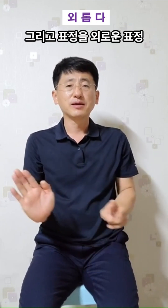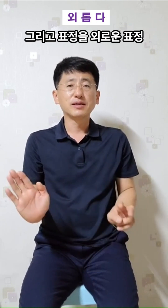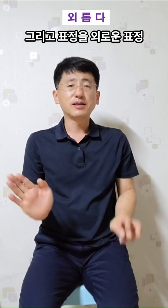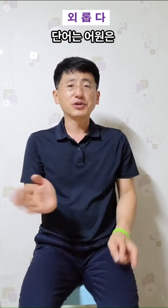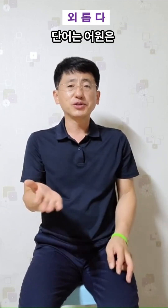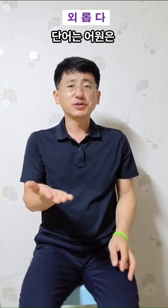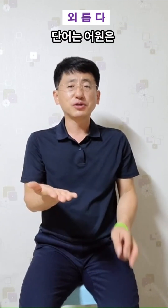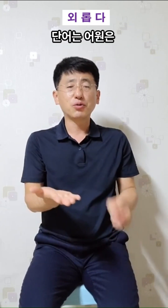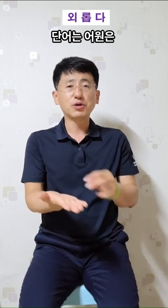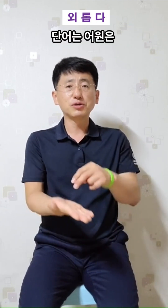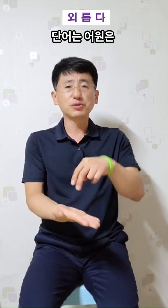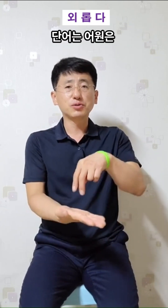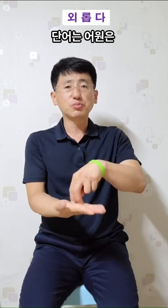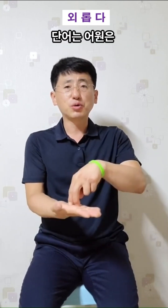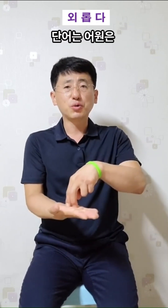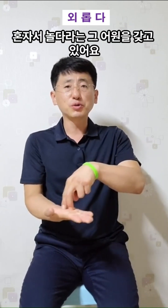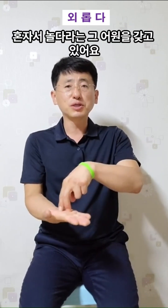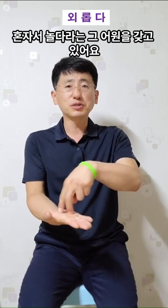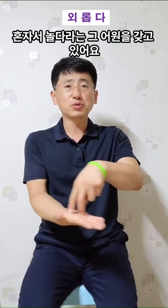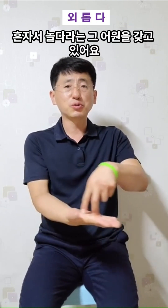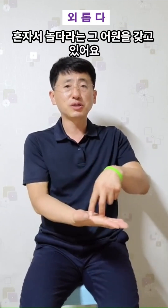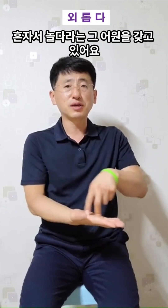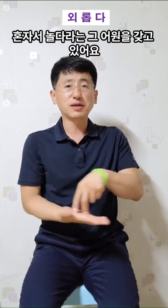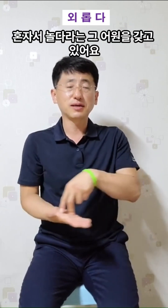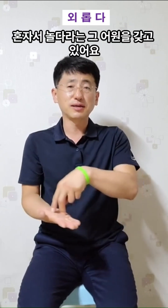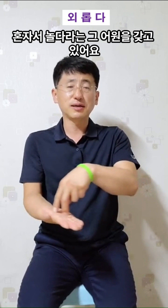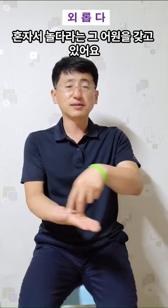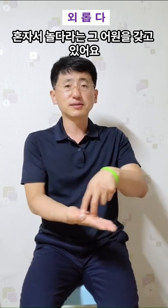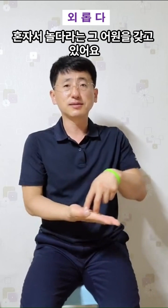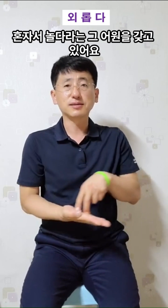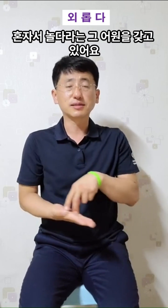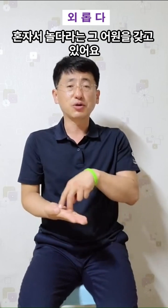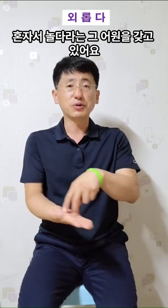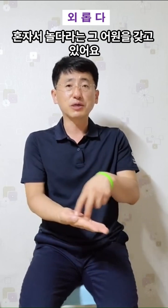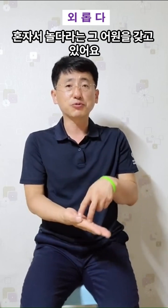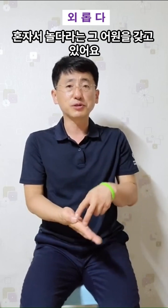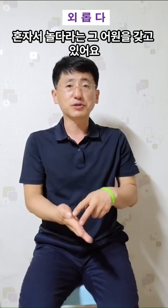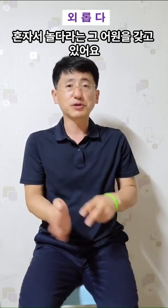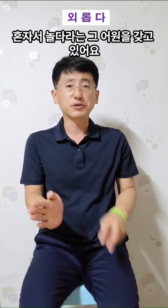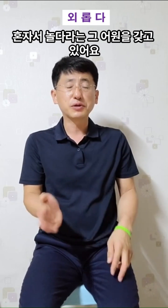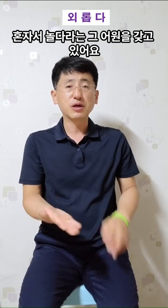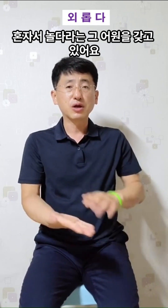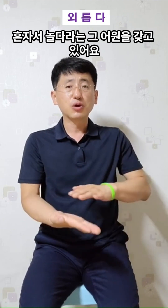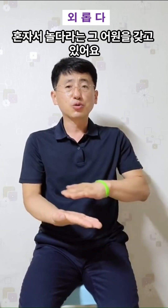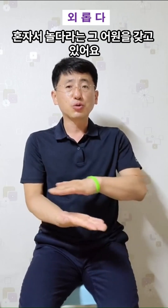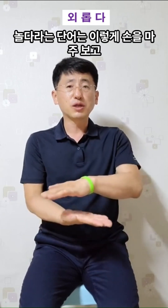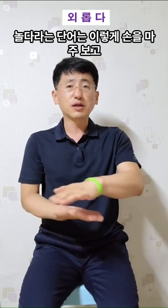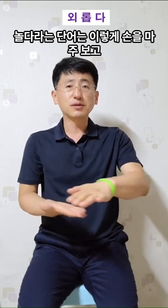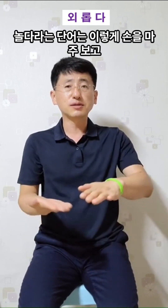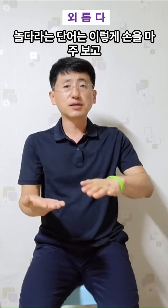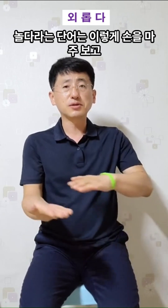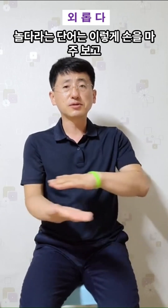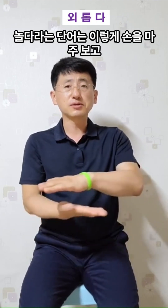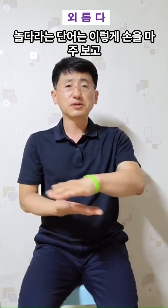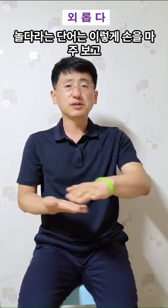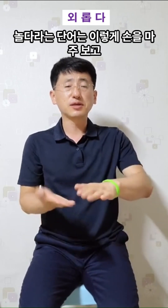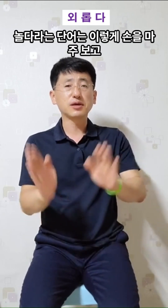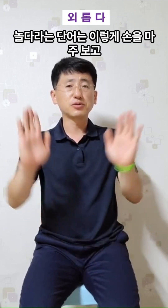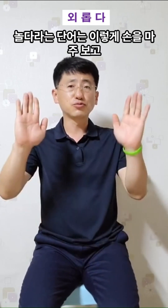이 단어는 어원은 뭐 혼자서 놀다 라는 그 어원을 갖고 있어요. 놀다라는 단어는 이렇게